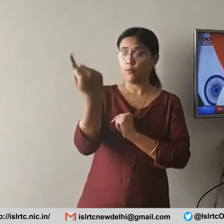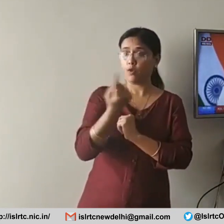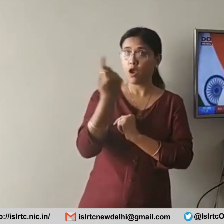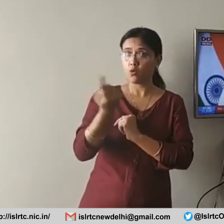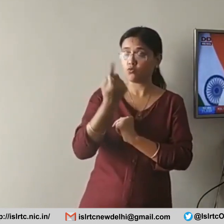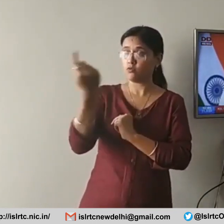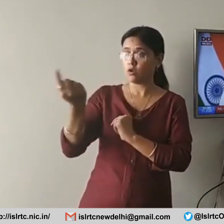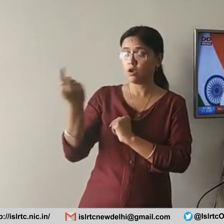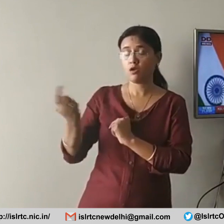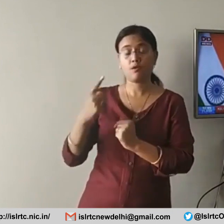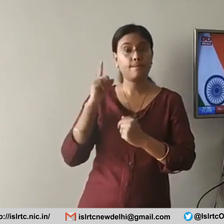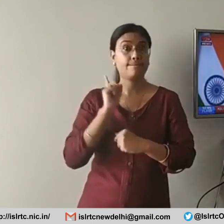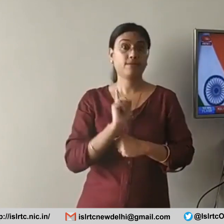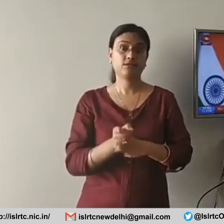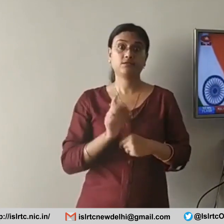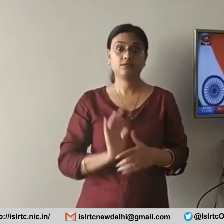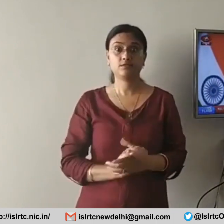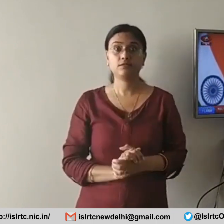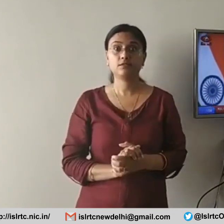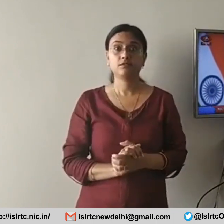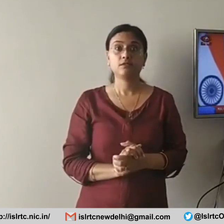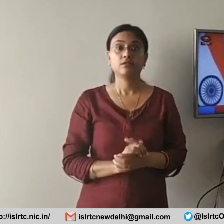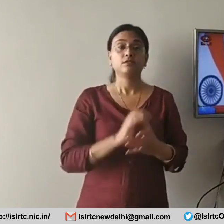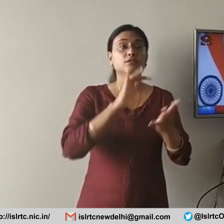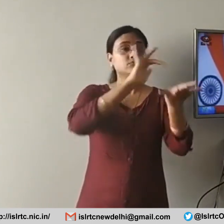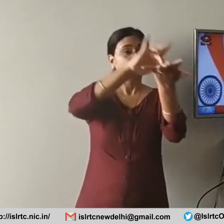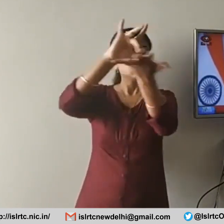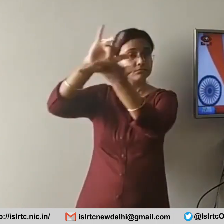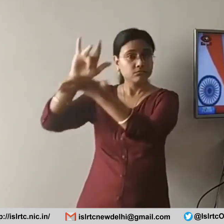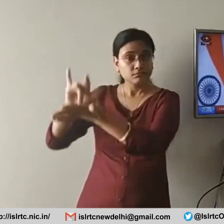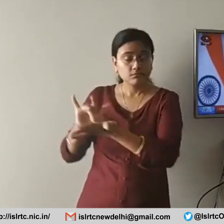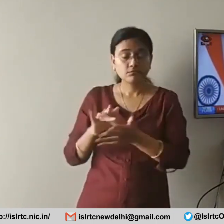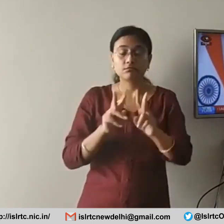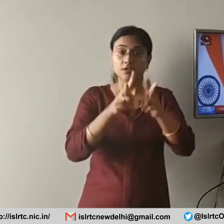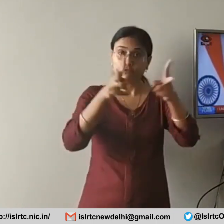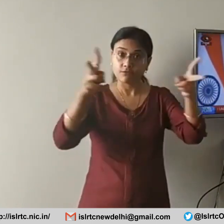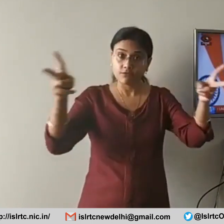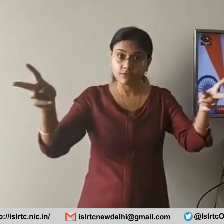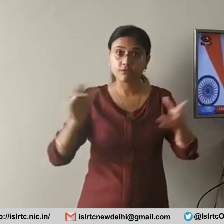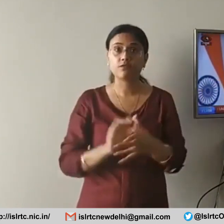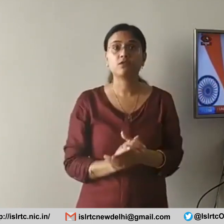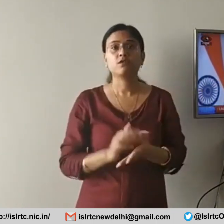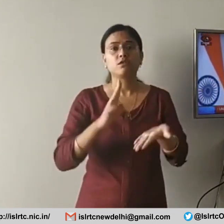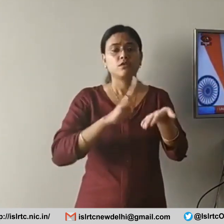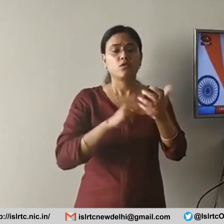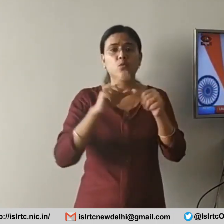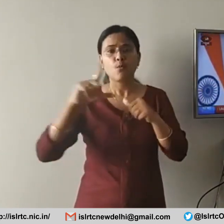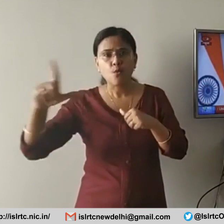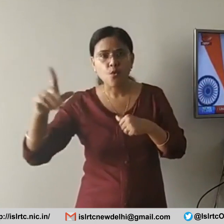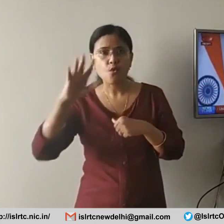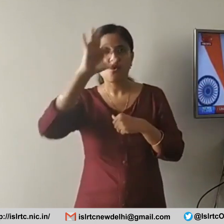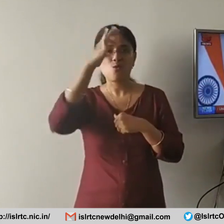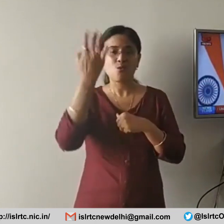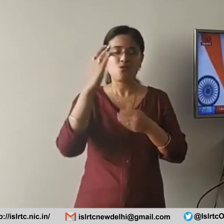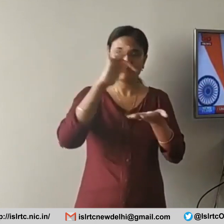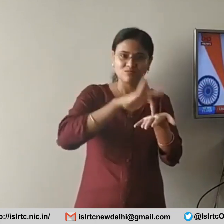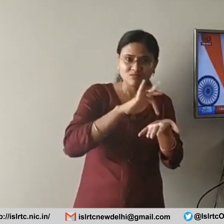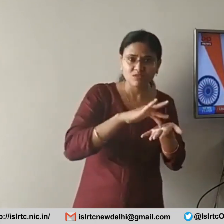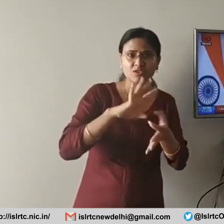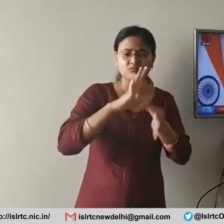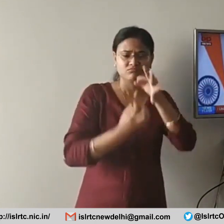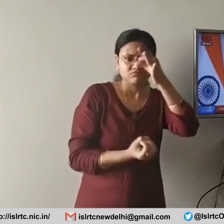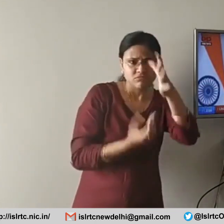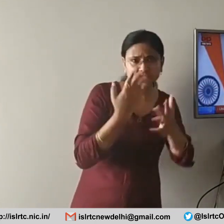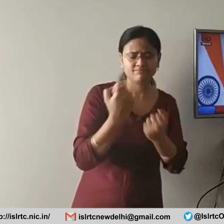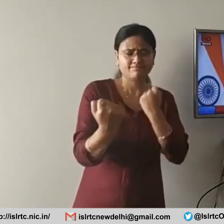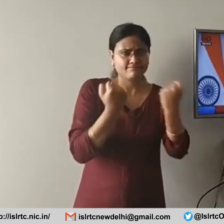दिया था। अनेक जगहों पर मॉल हो, थिएटर हो, क्लब हो,